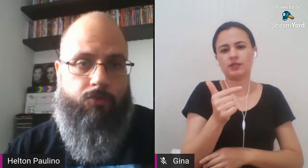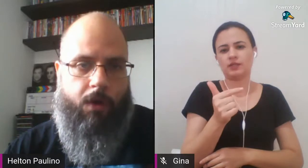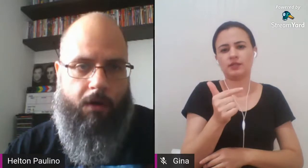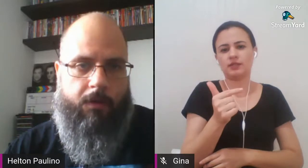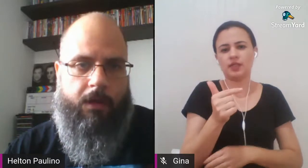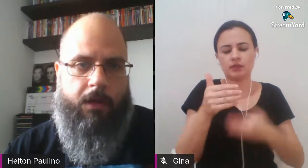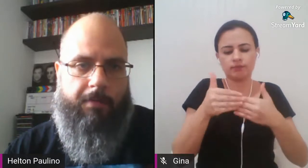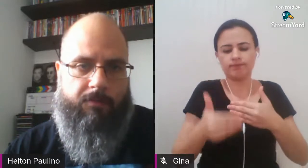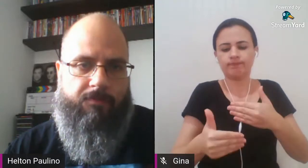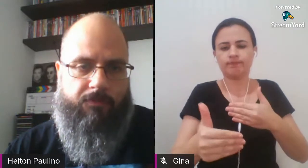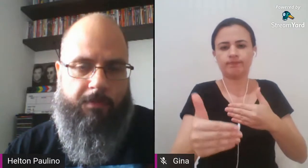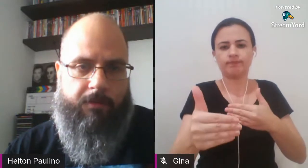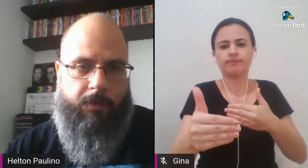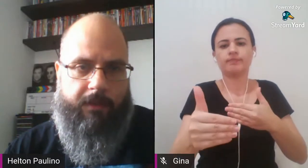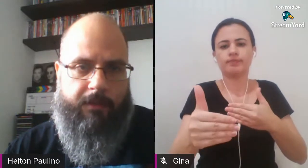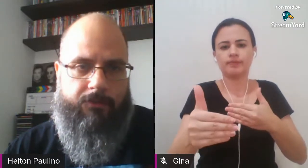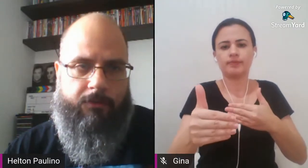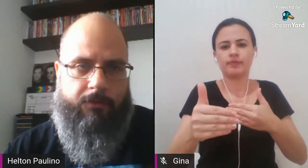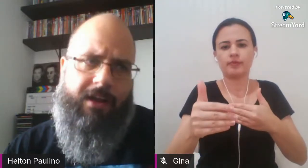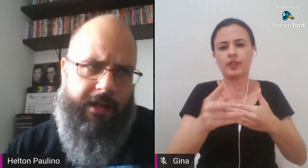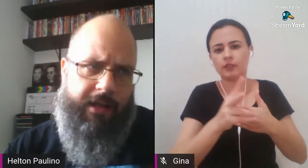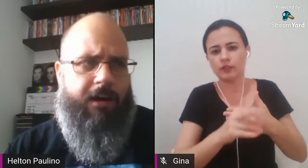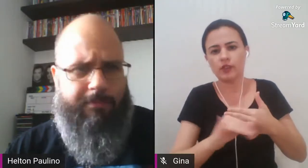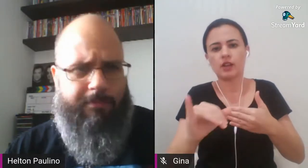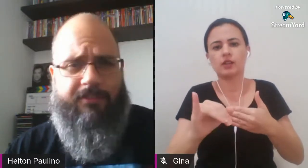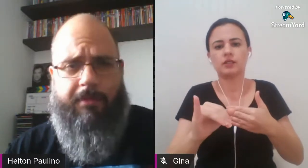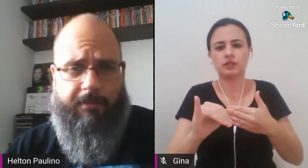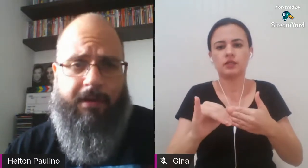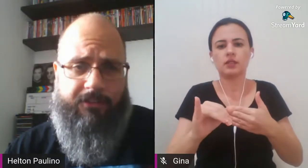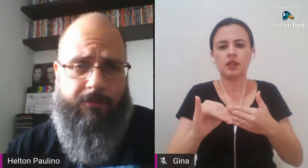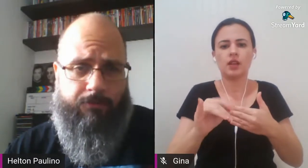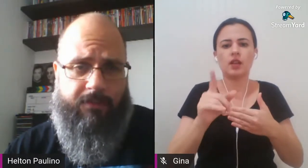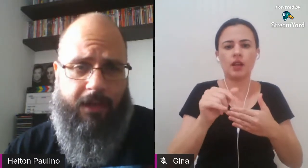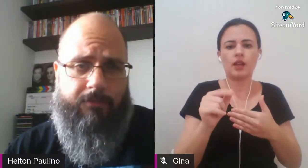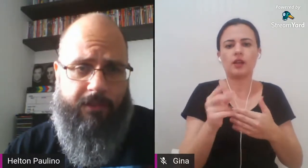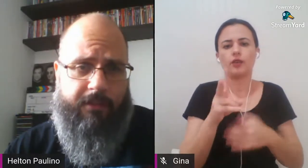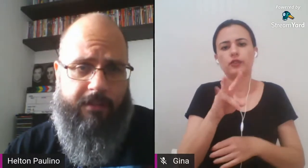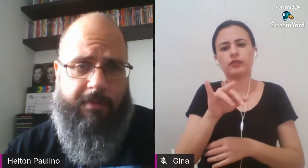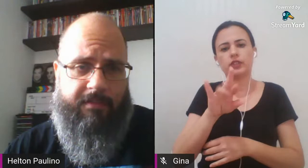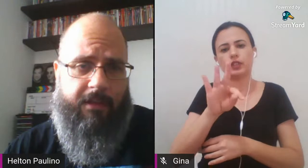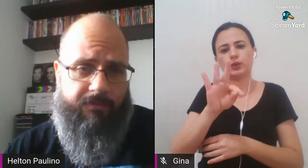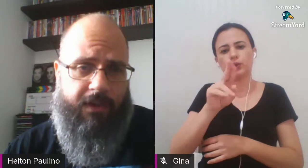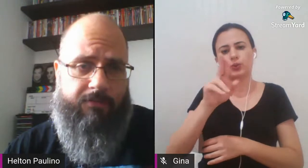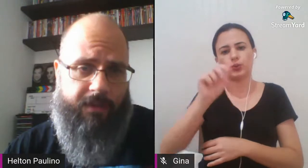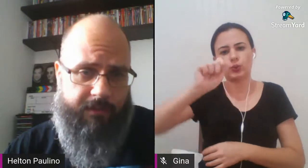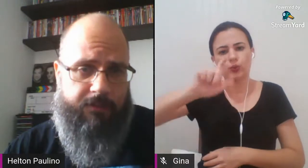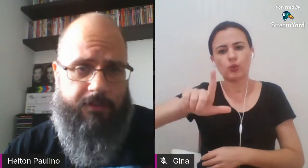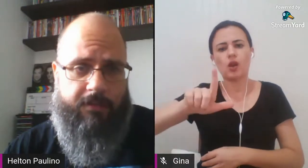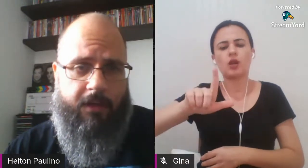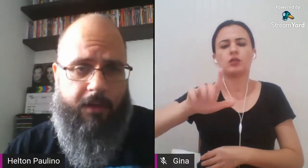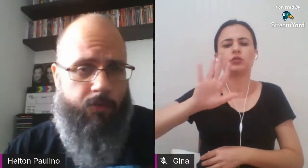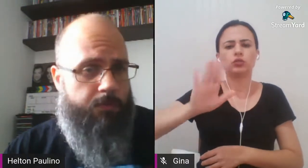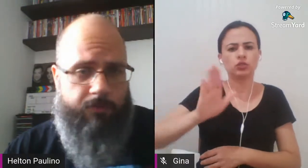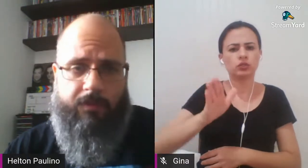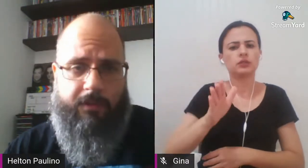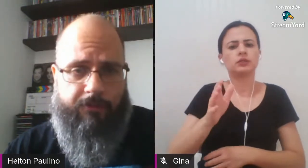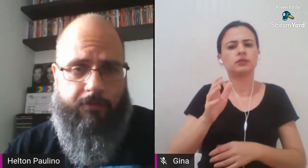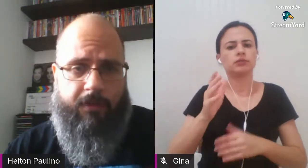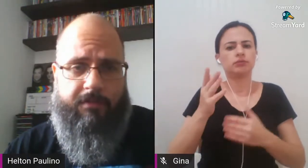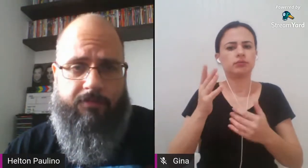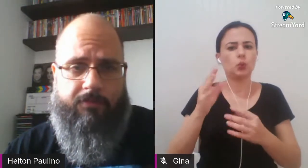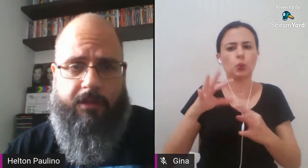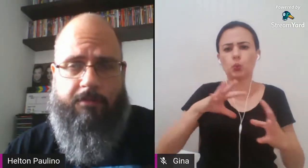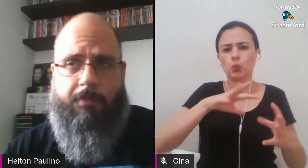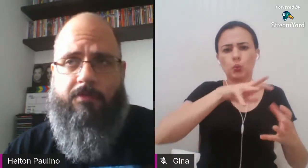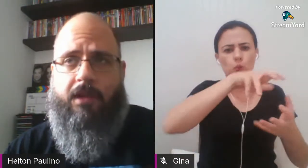processo virtual para o desenvolvimento artístico já era bastante usado, diga-se de passagem, vários artistas no mundo inteiro